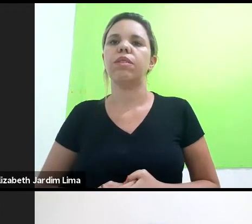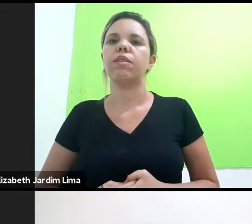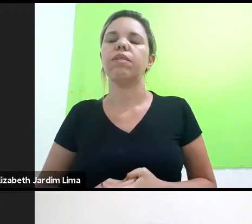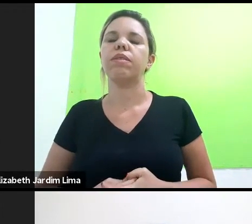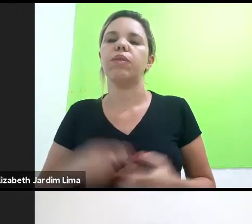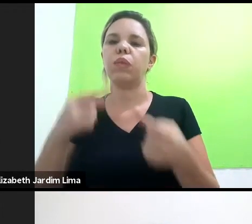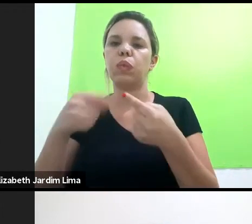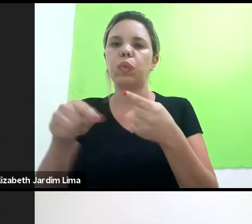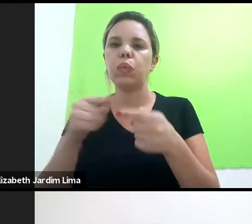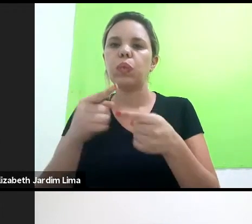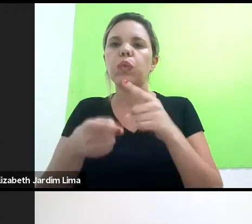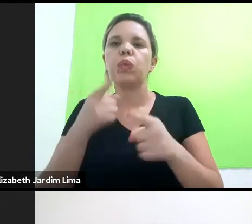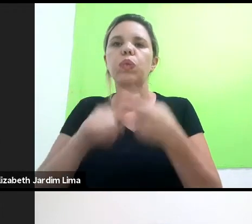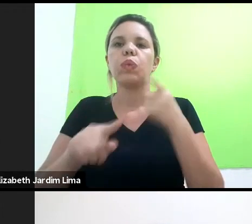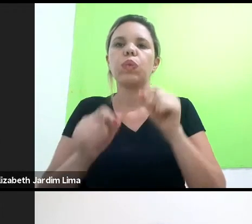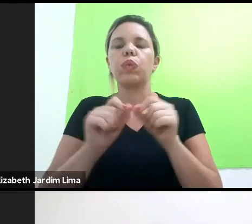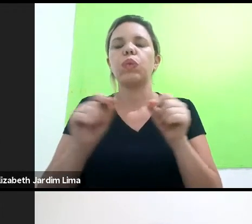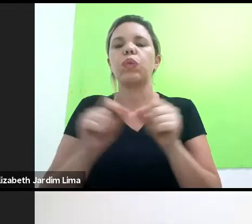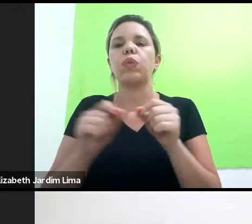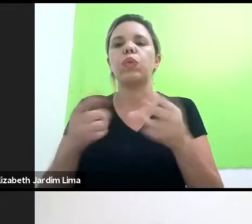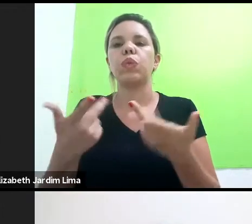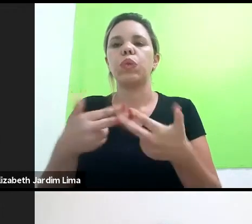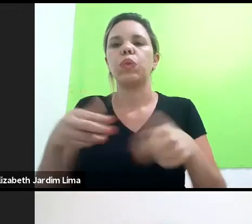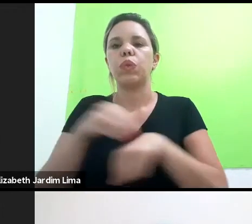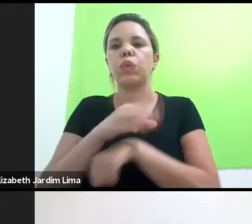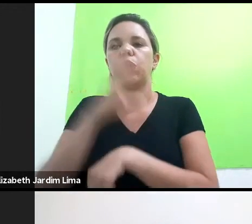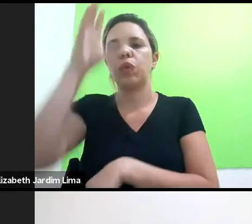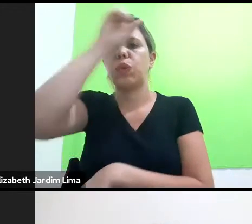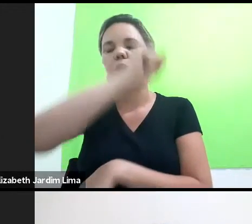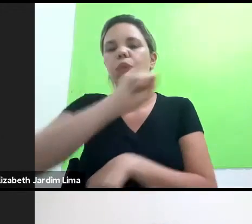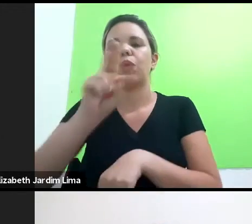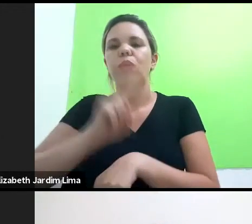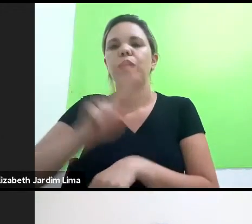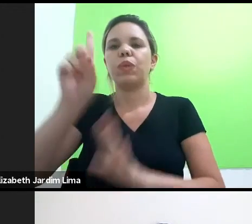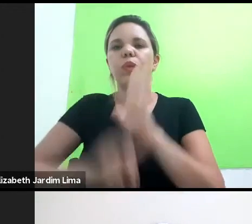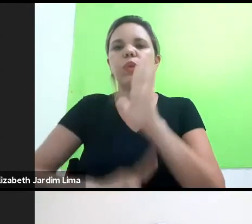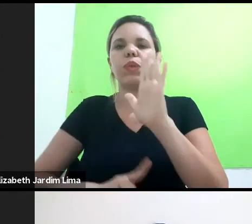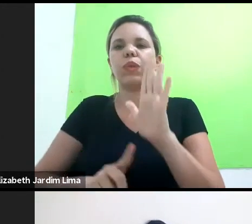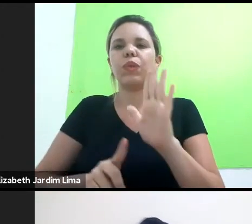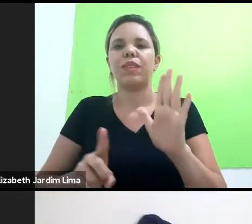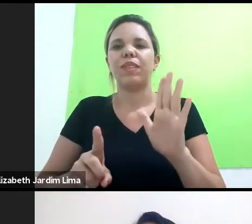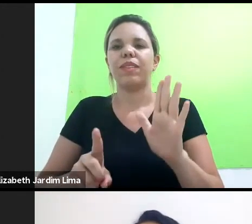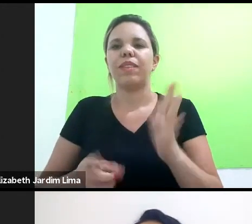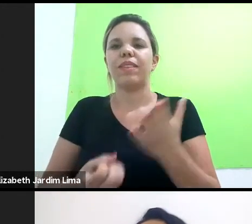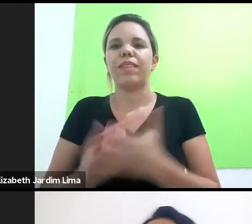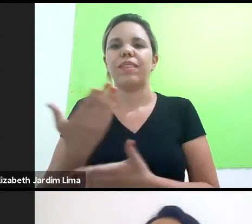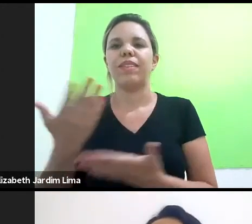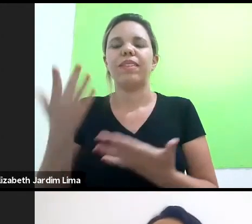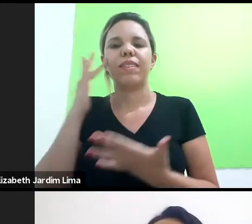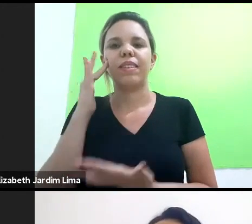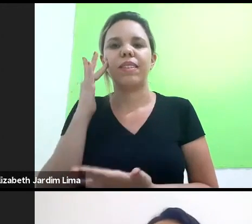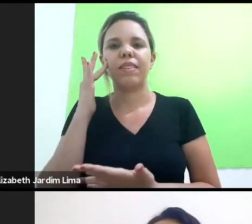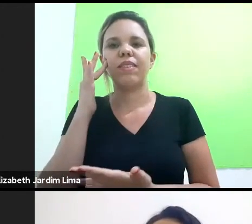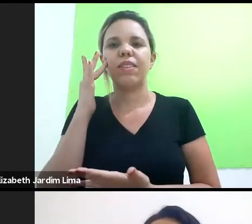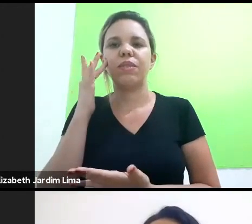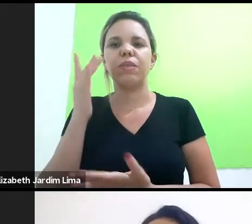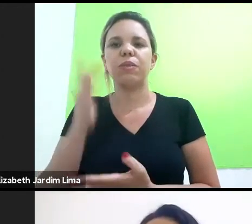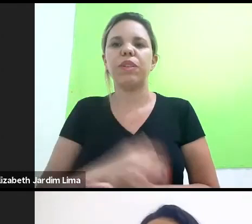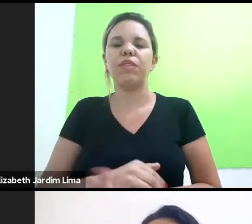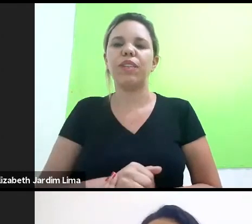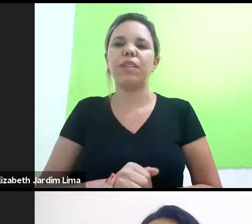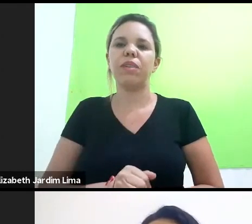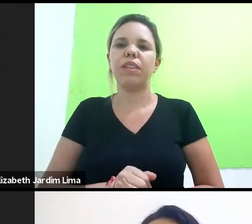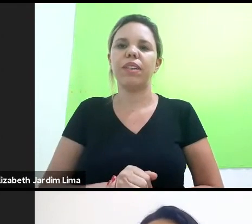fazer, e a não reproduzir as coisas que a gente aprende que é como o direito deveria se produzir, né? Então, eu acho que a gente pode, né, desde esse